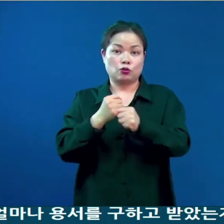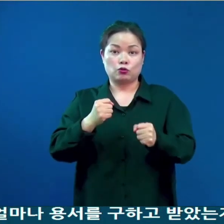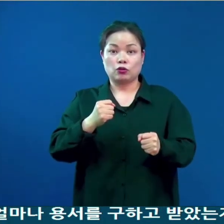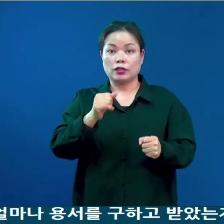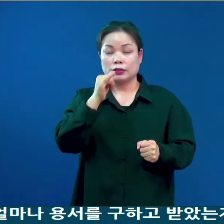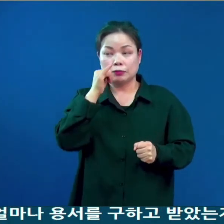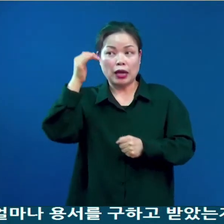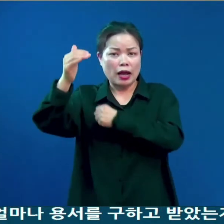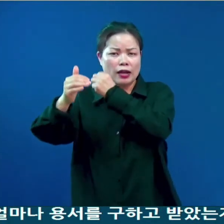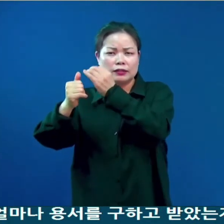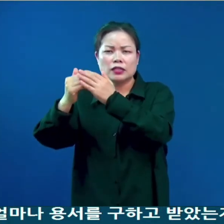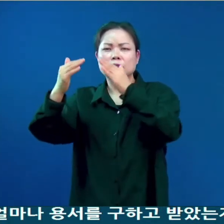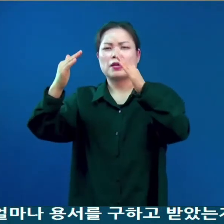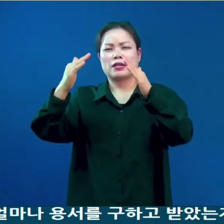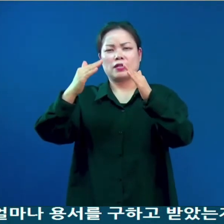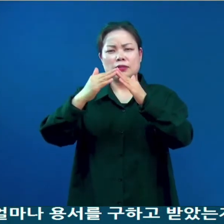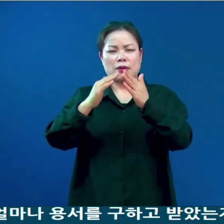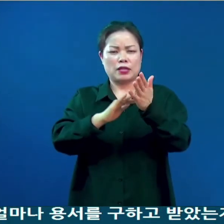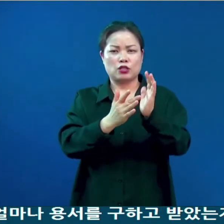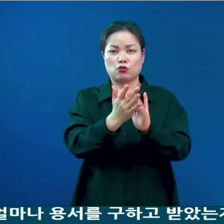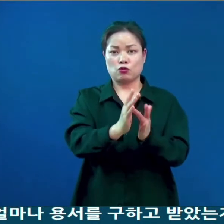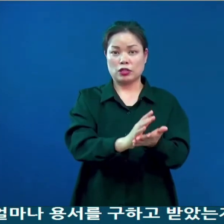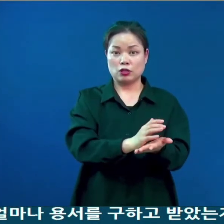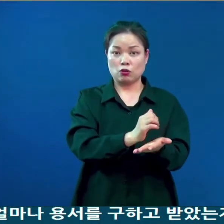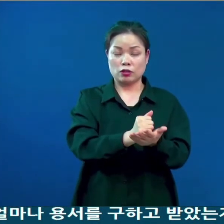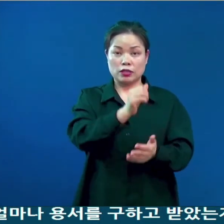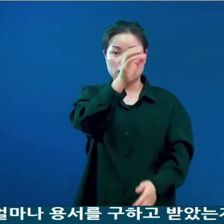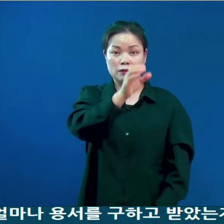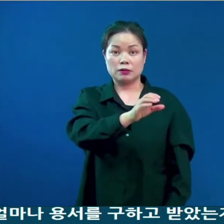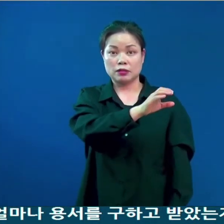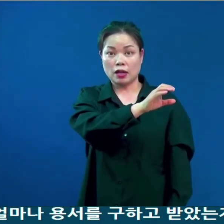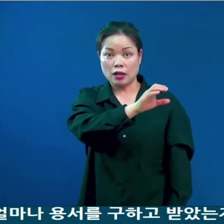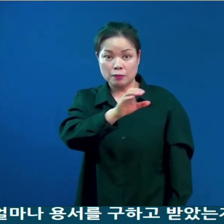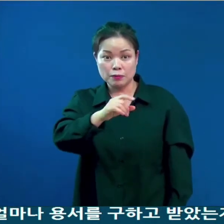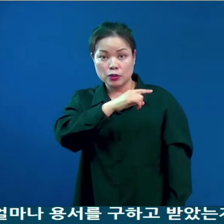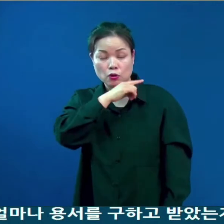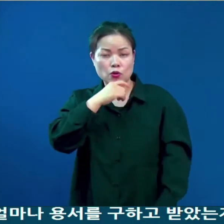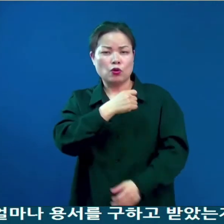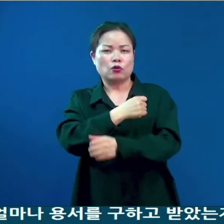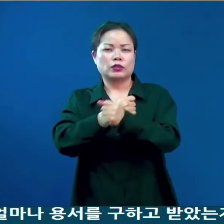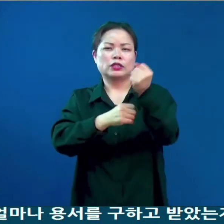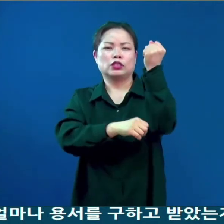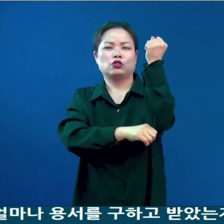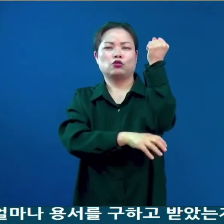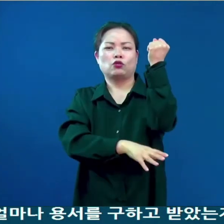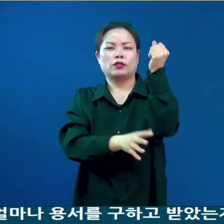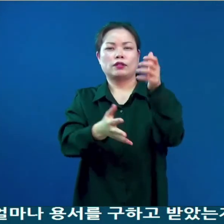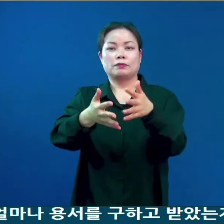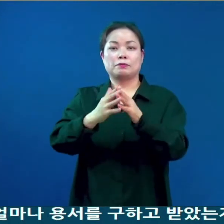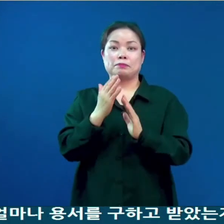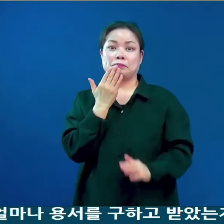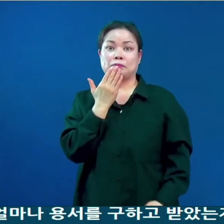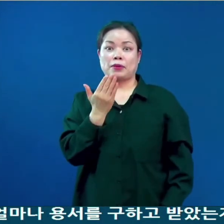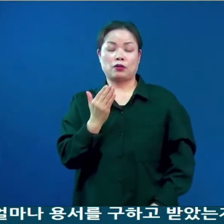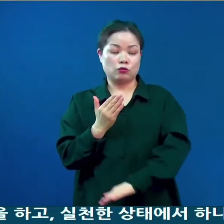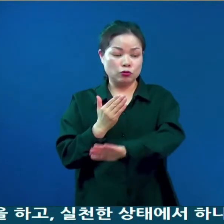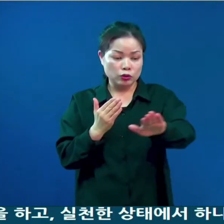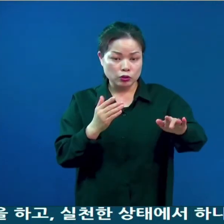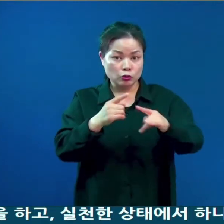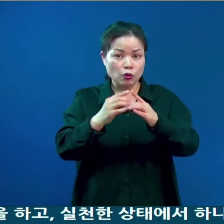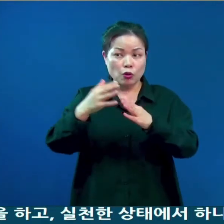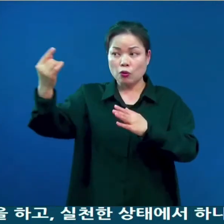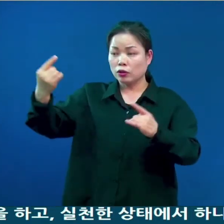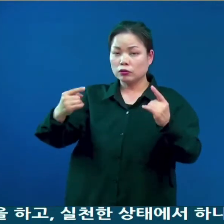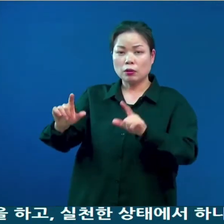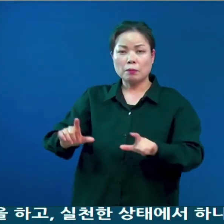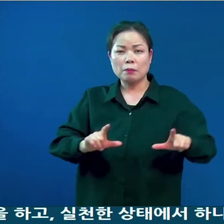용서입니다. 하나님의 집이 예수 그리스도의 십자가의 피로 용서하는 그 기초 위에 세워졌다면 우리가 교회에 와서 누릴